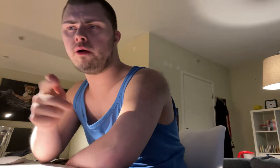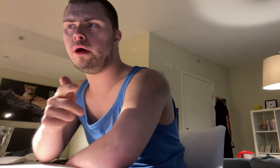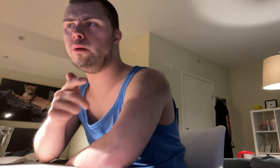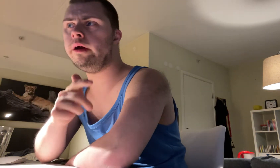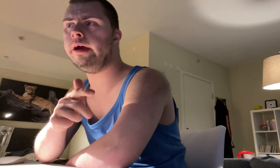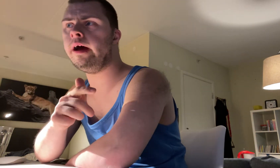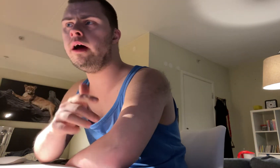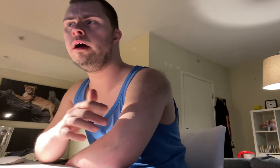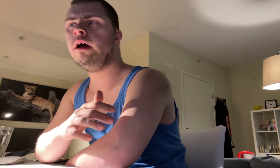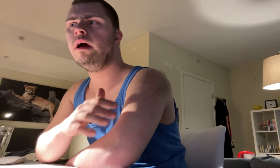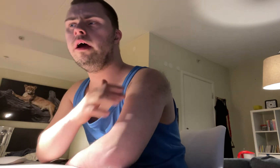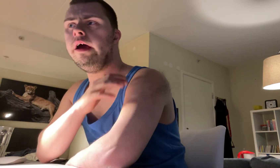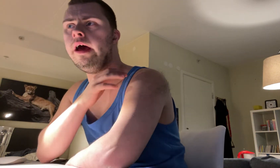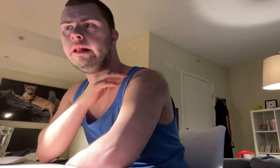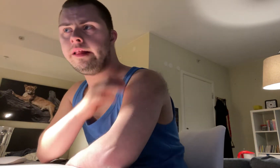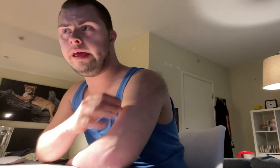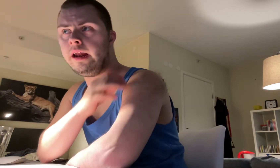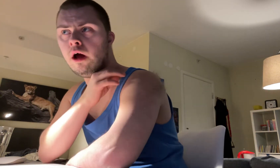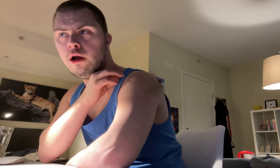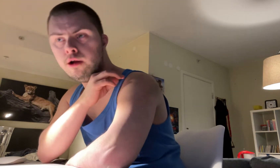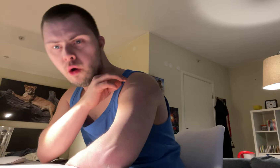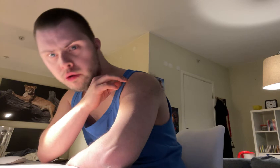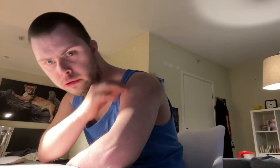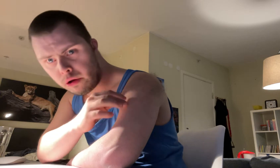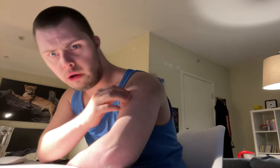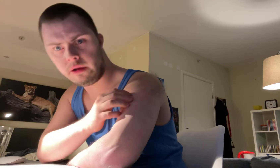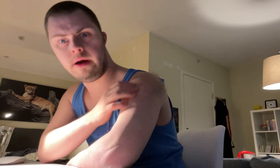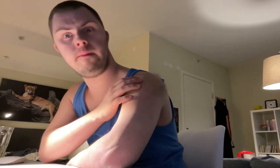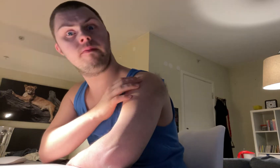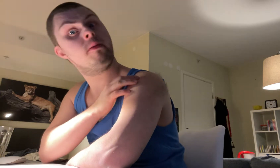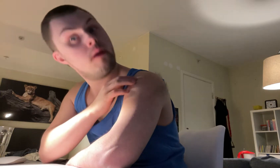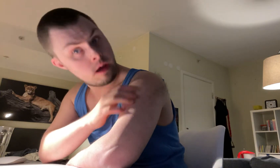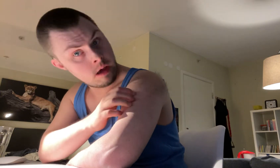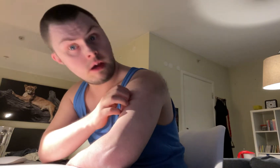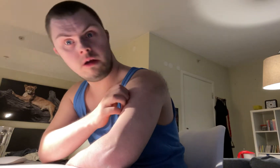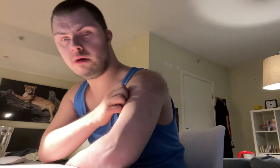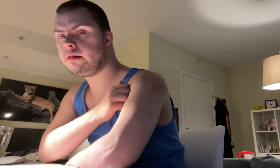nu är del 17. Just det.